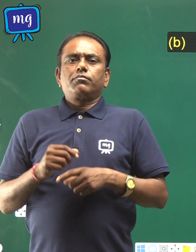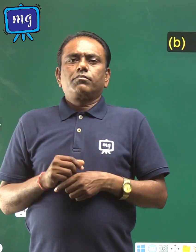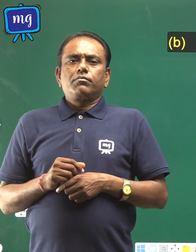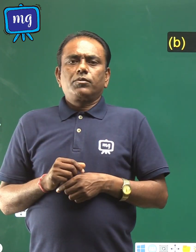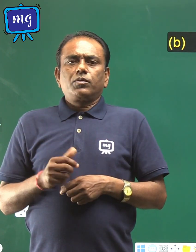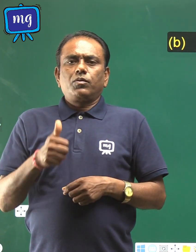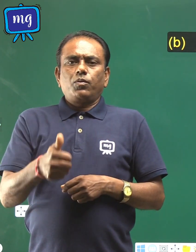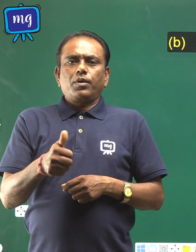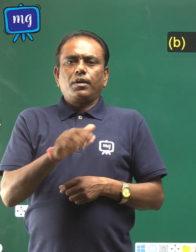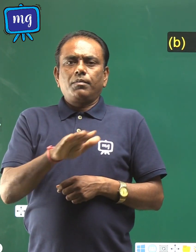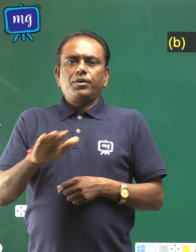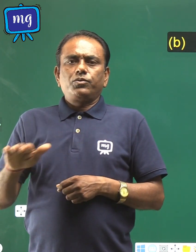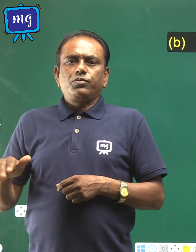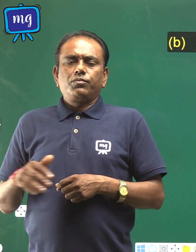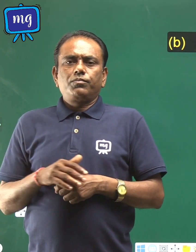ठीक है बच्चों,